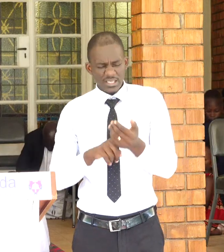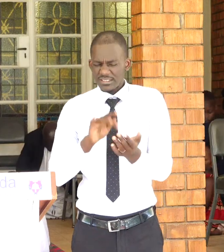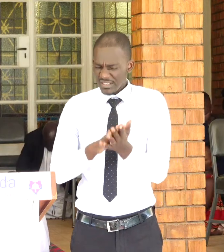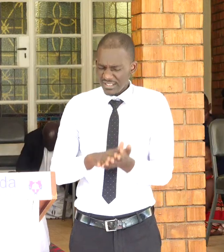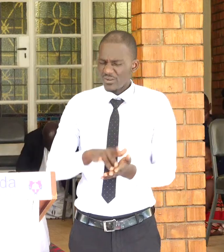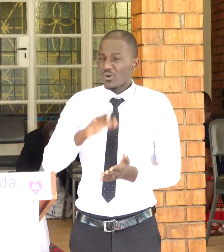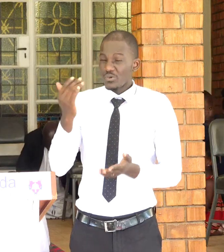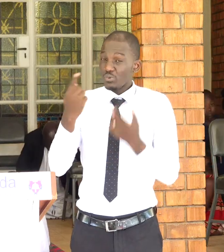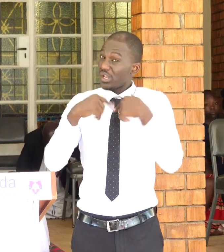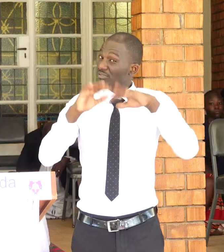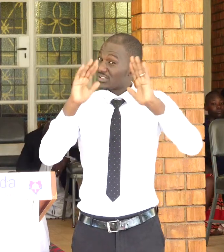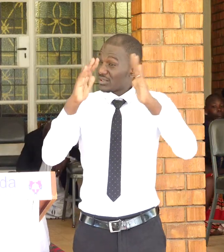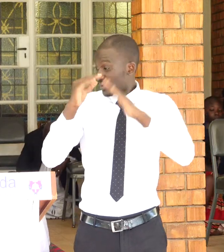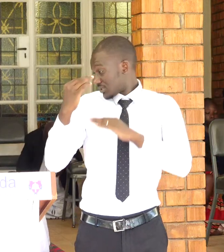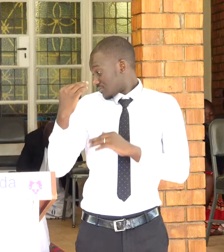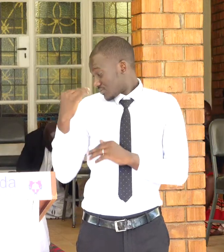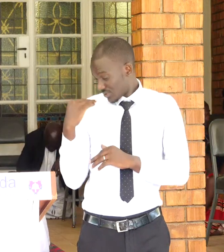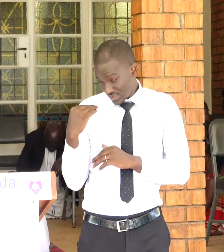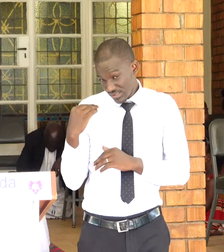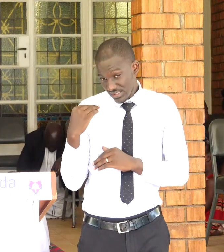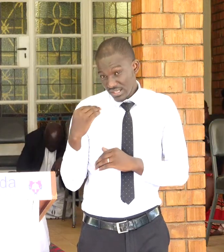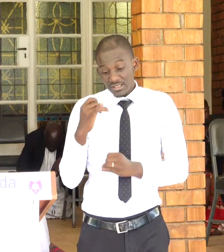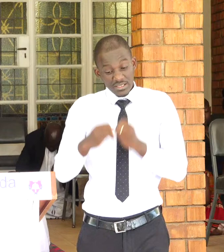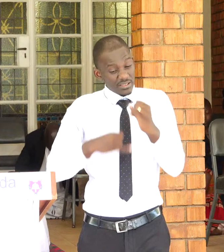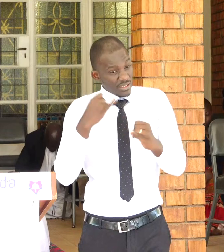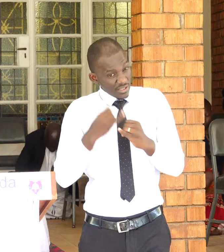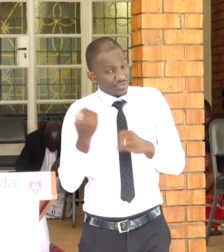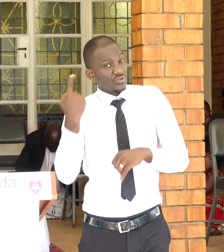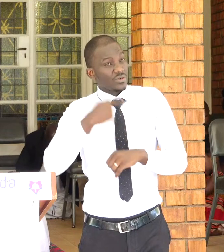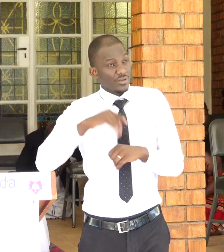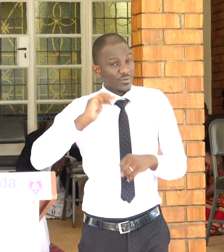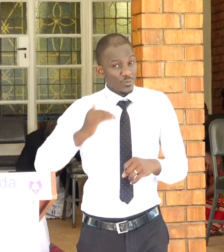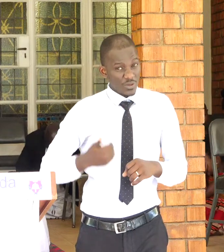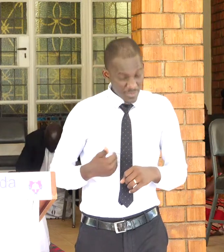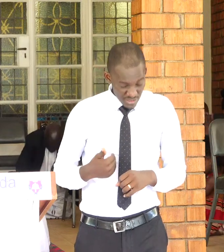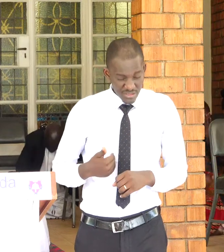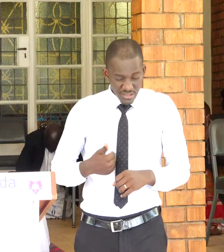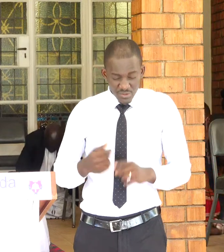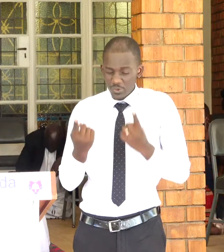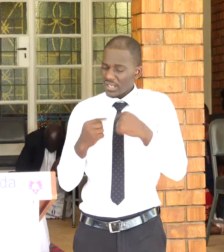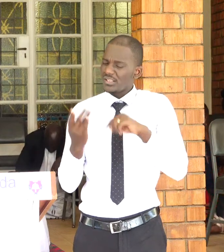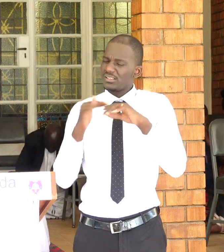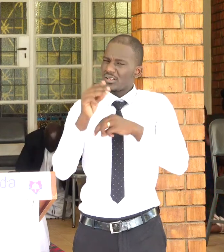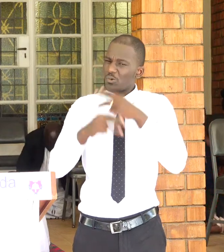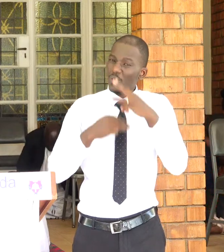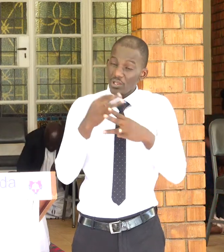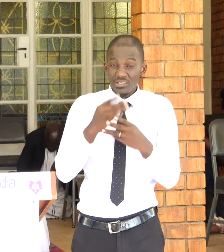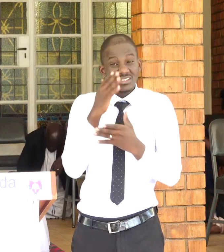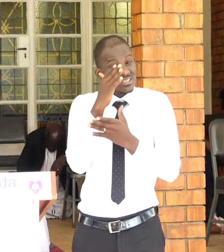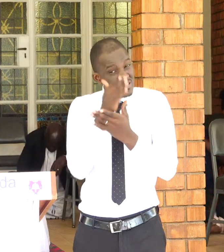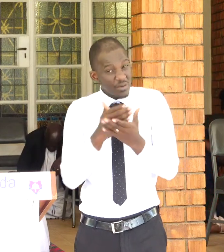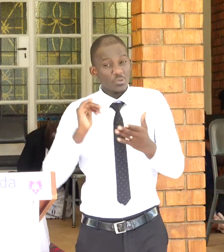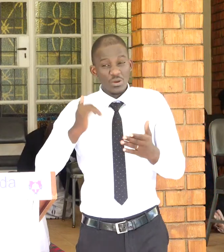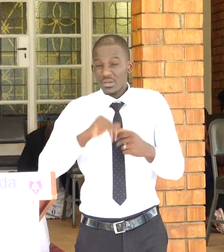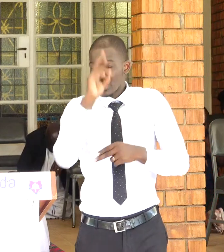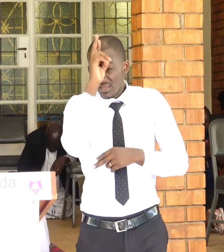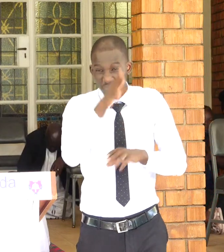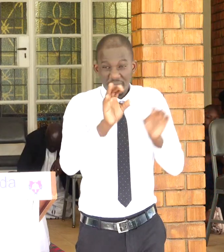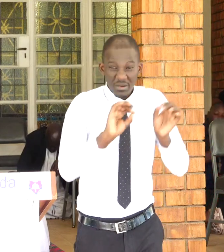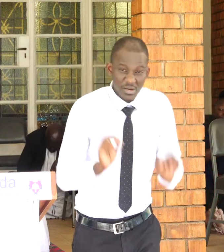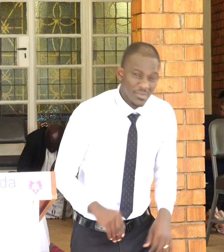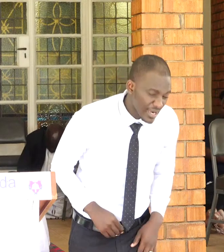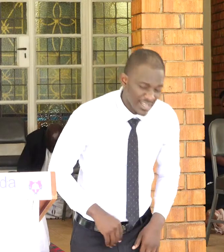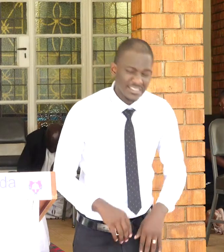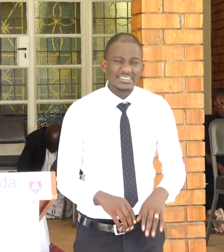twakamala okujaguza olunaku lw'abakyala tuli mu nsinga abakyala abamu batwalibwa nga kasasiro babagatika ne